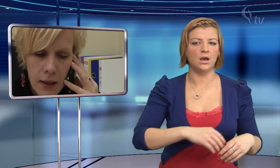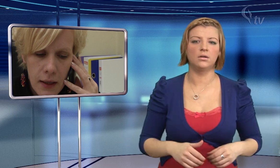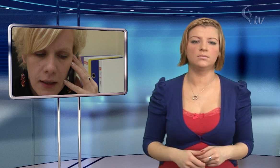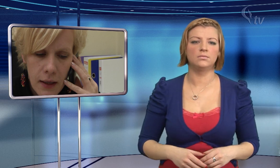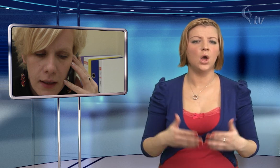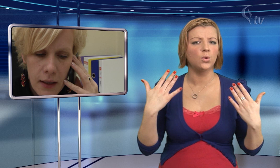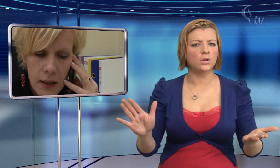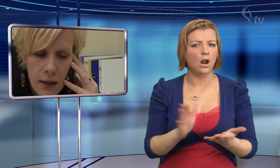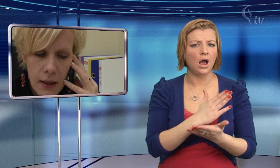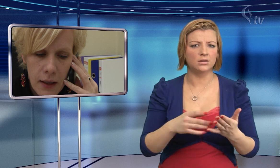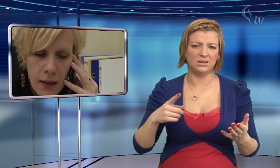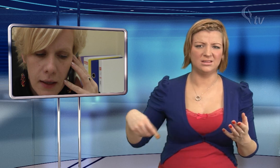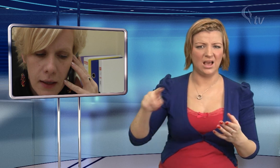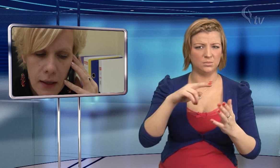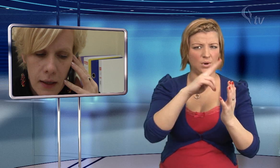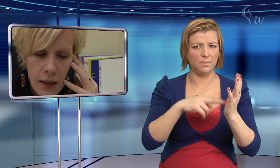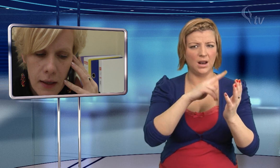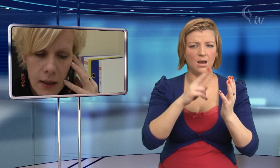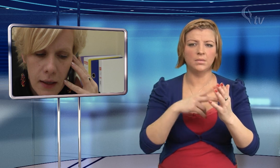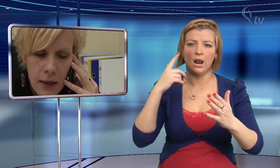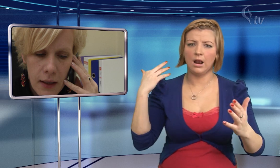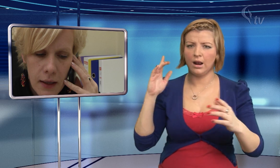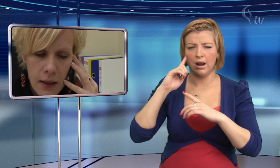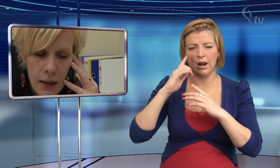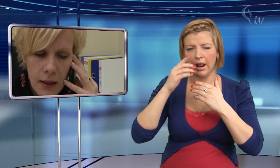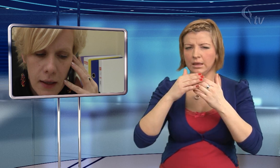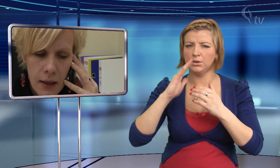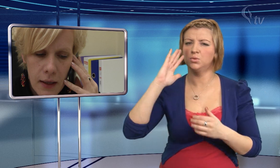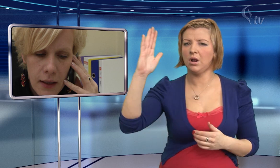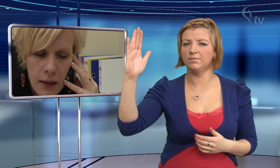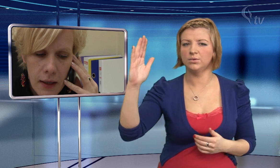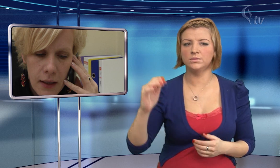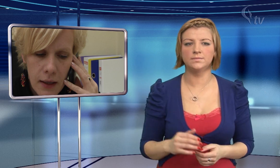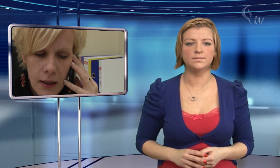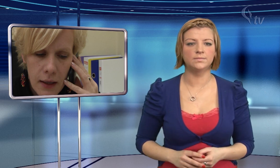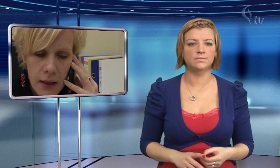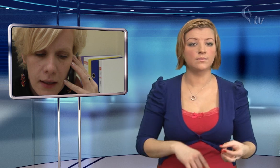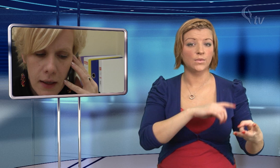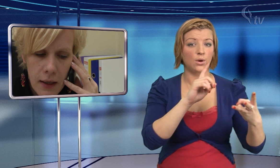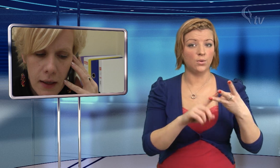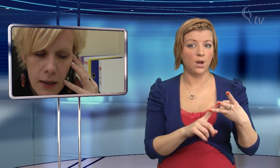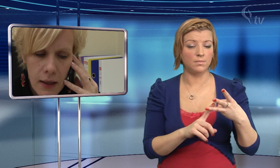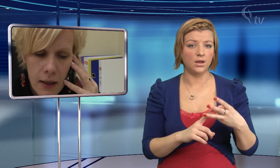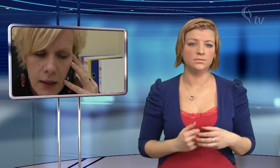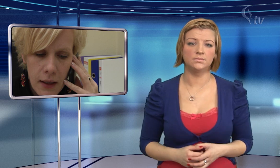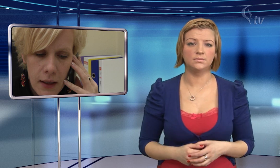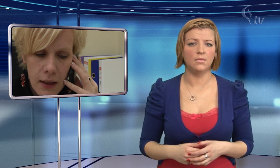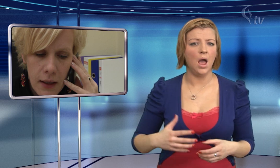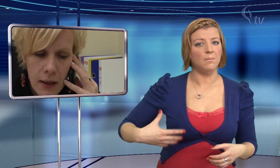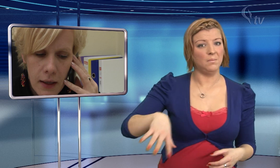kaasamisel? Kuidas lahendatakse need probleemid lähitulevikus? Ja kolmandaks,